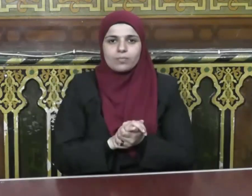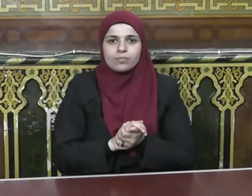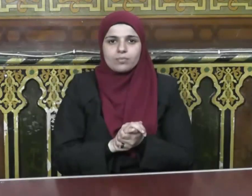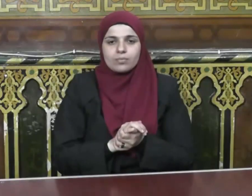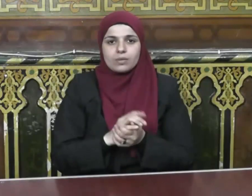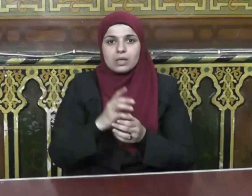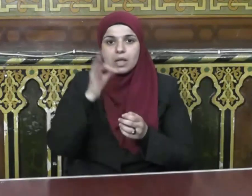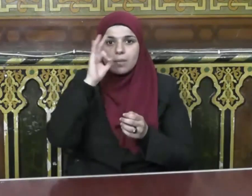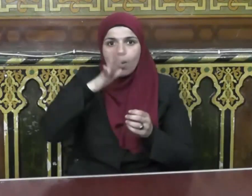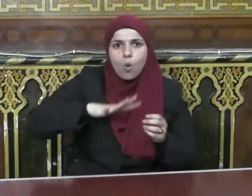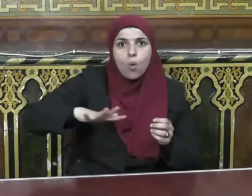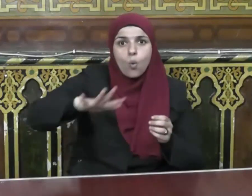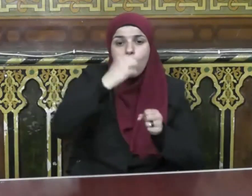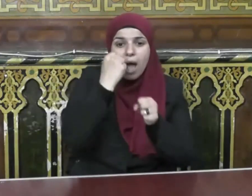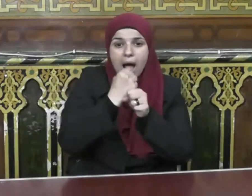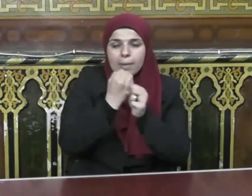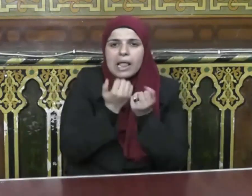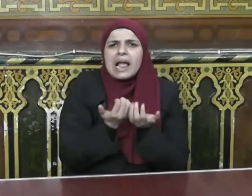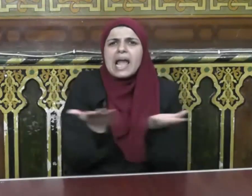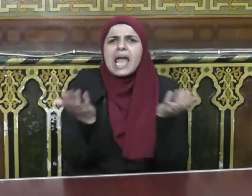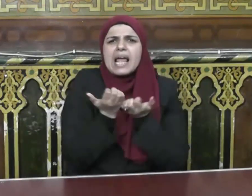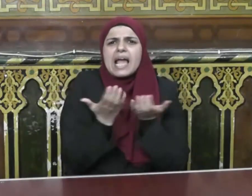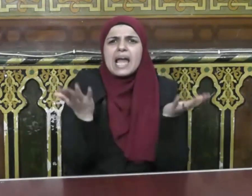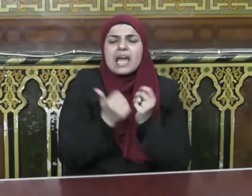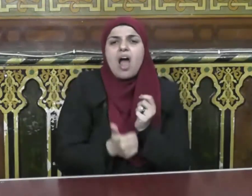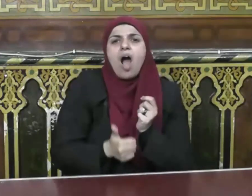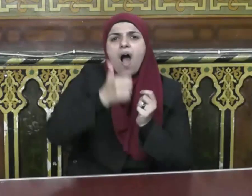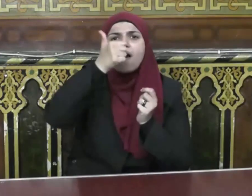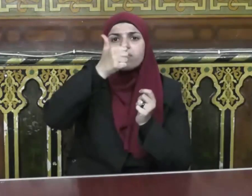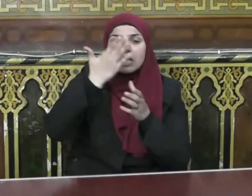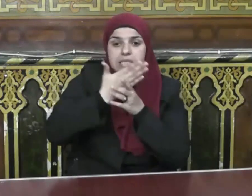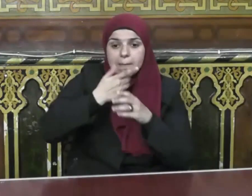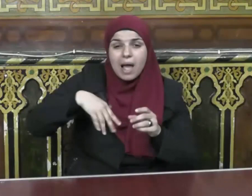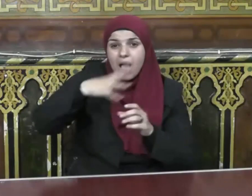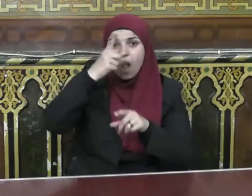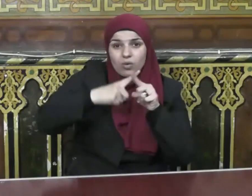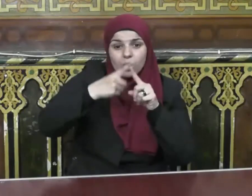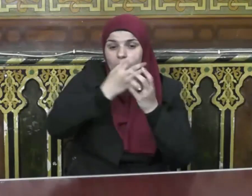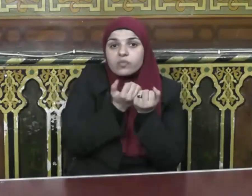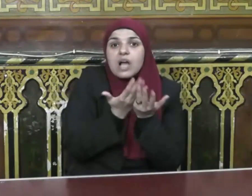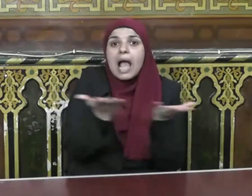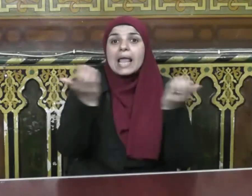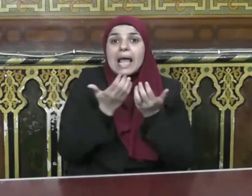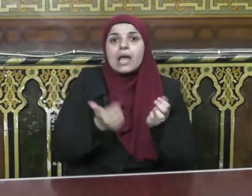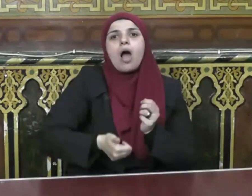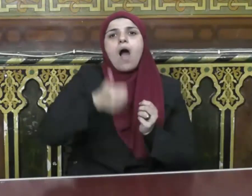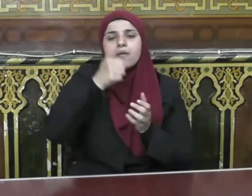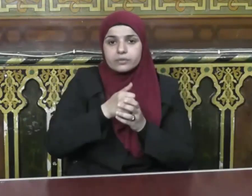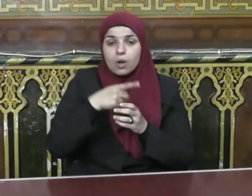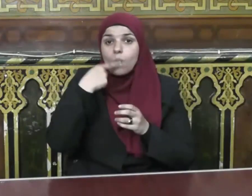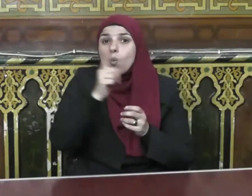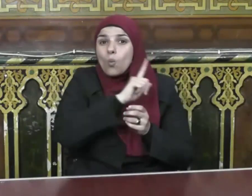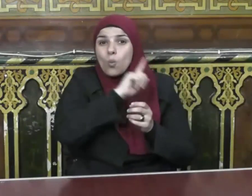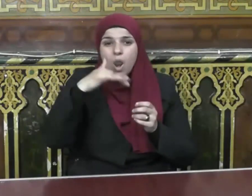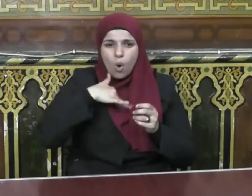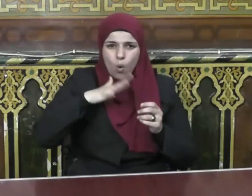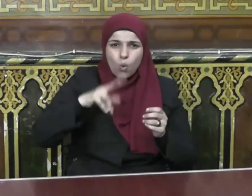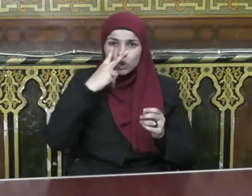تستر بالسخاء فكل عيب يغطيه كما قيل السخاء، ولا تر للأعادي